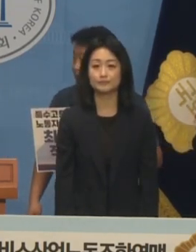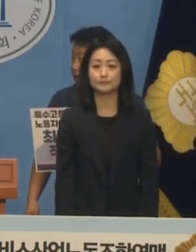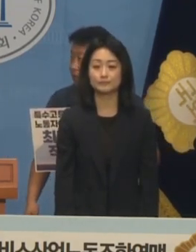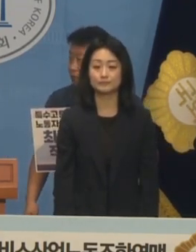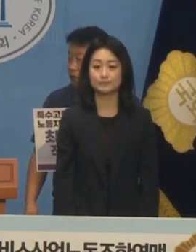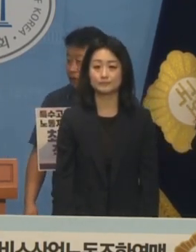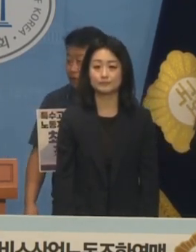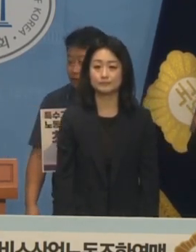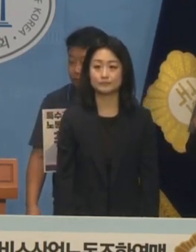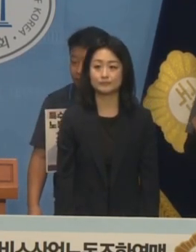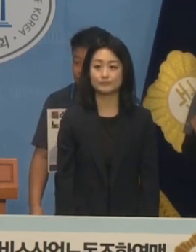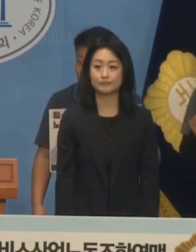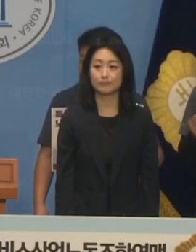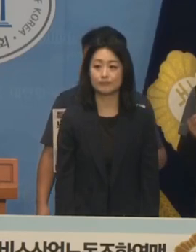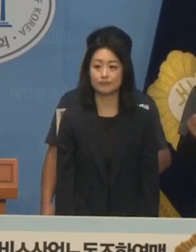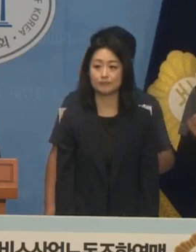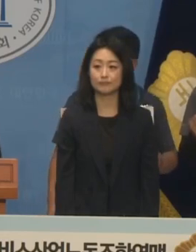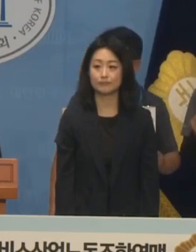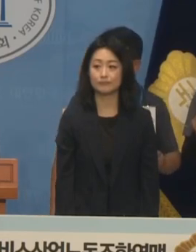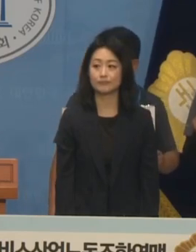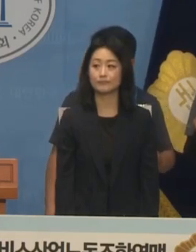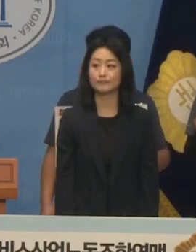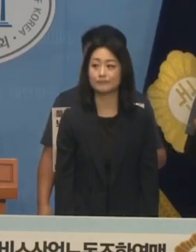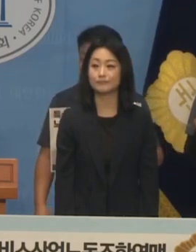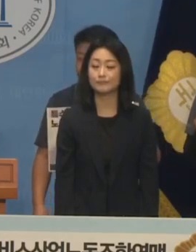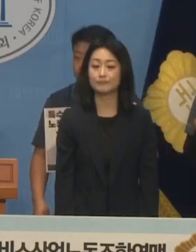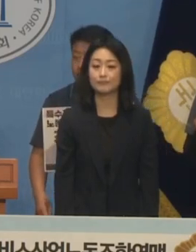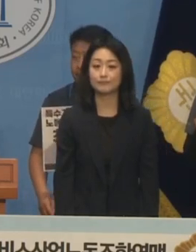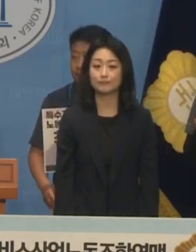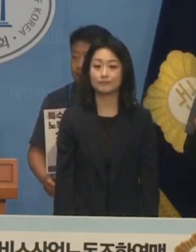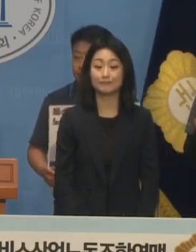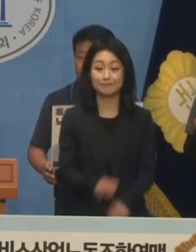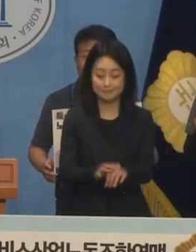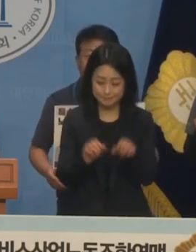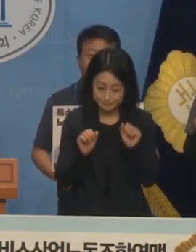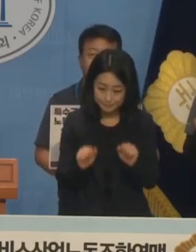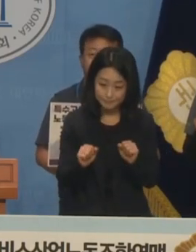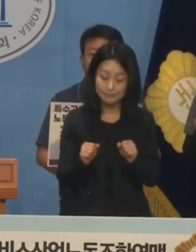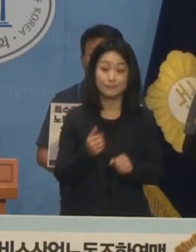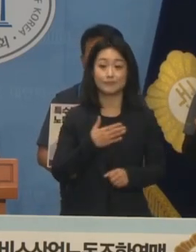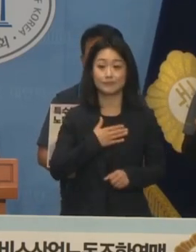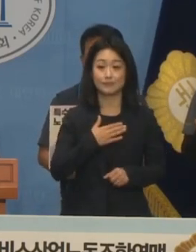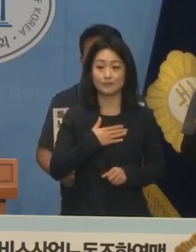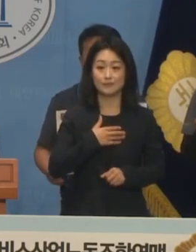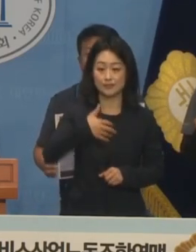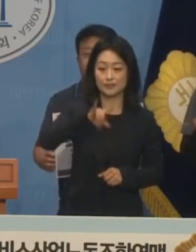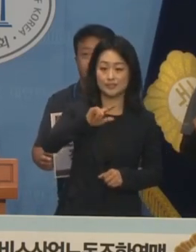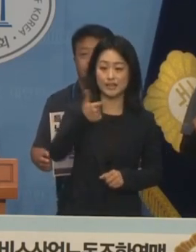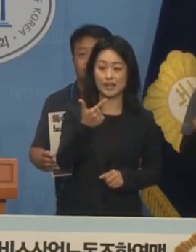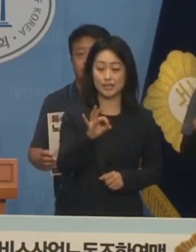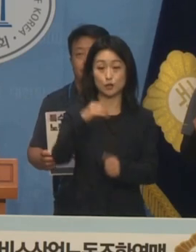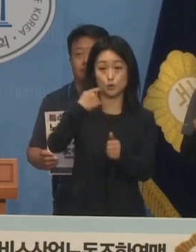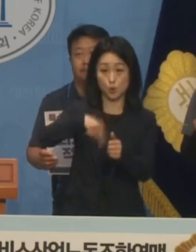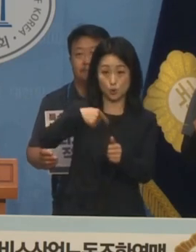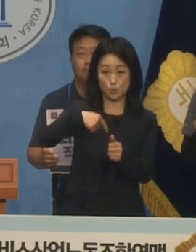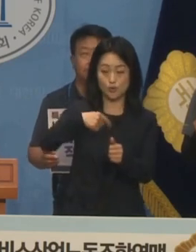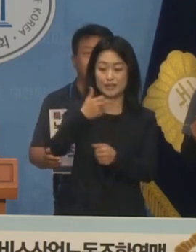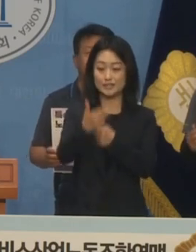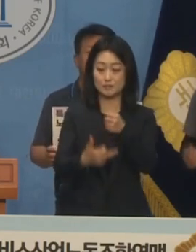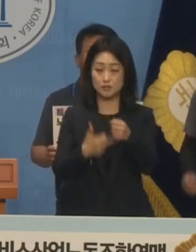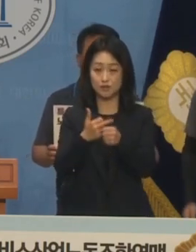보장받고 현실에서 당당한 노동자로 일하고 싶습니다. 22대 국회에서는 우리 특수고용직 나아가